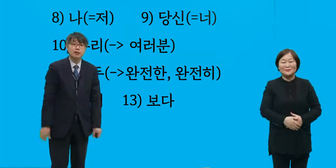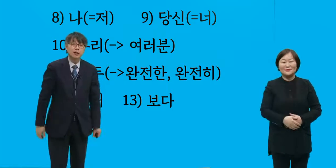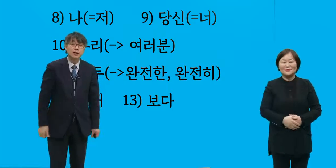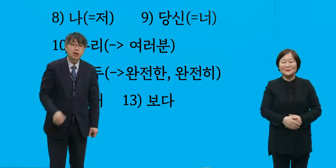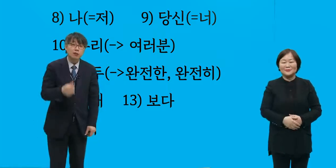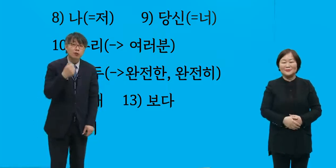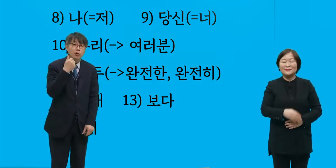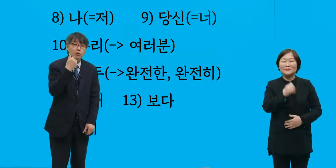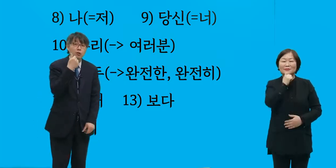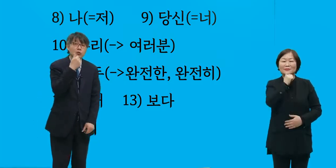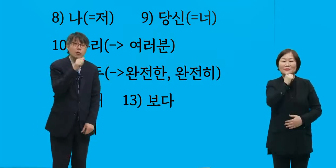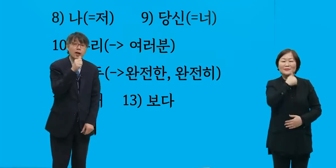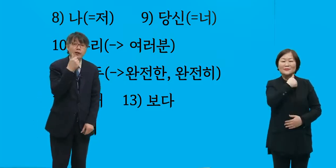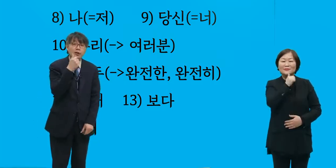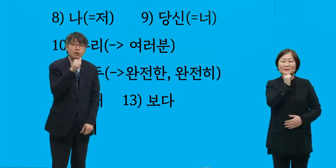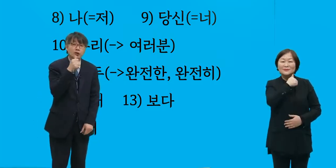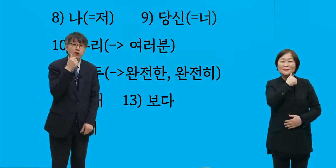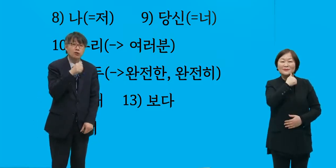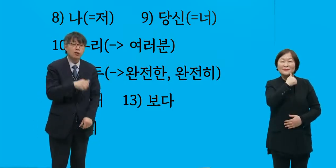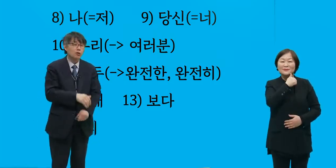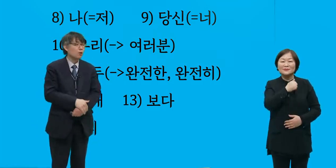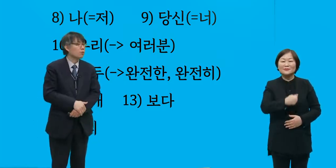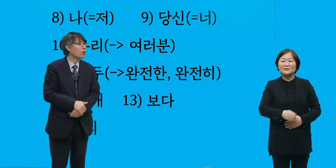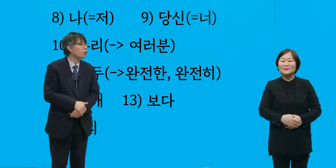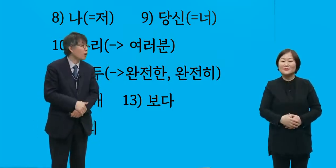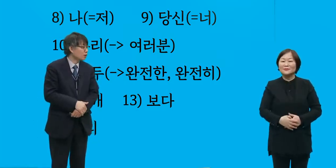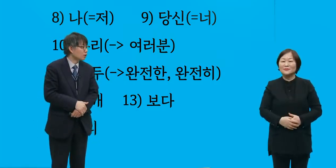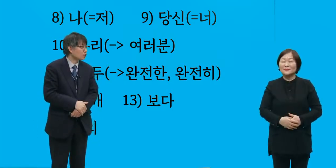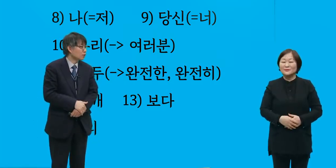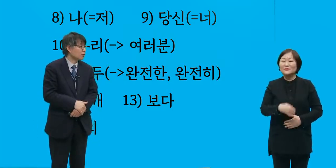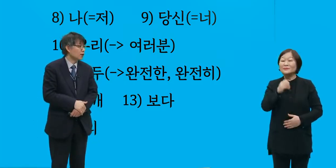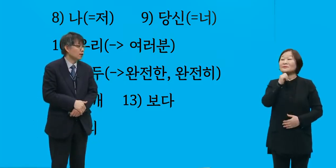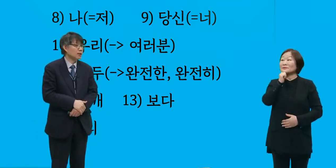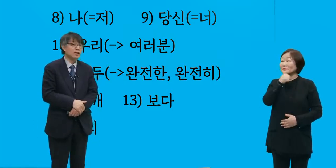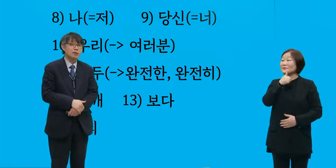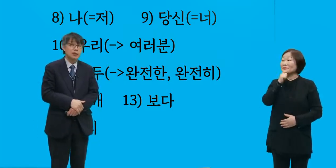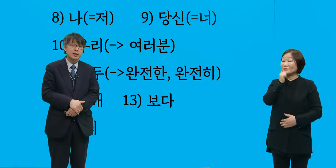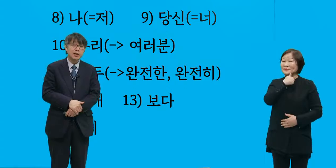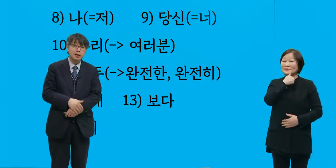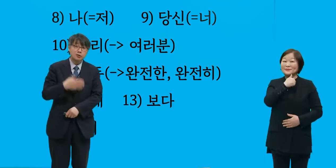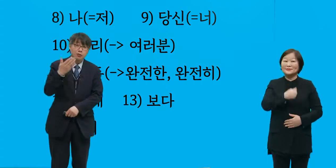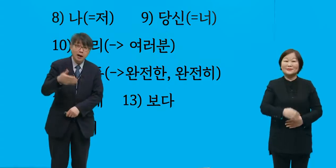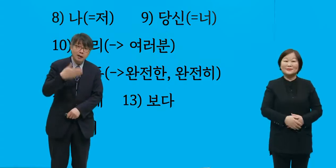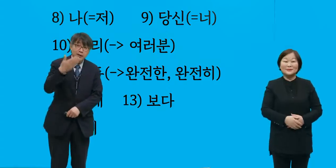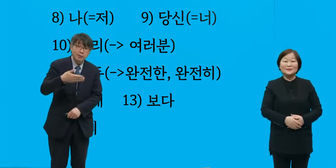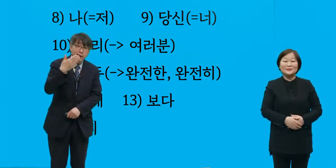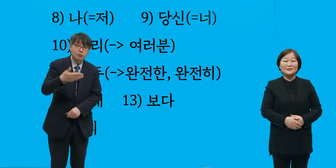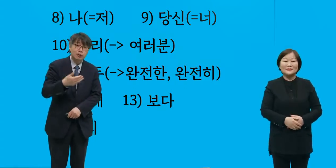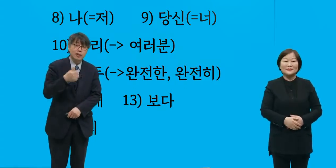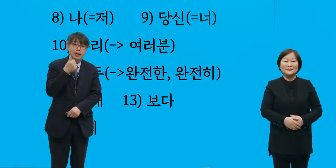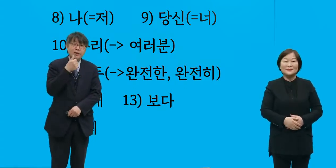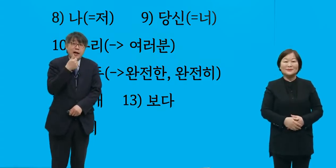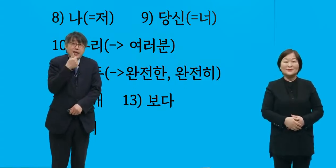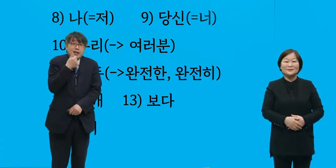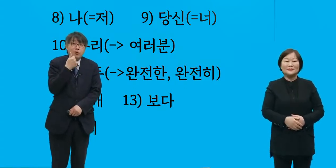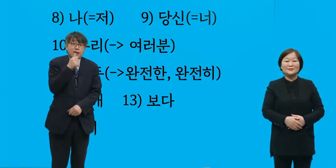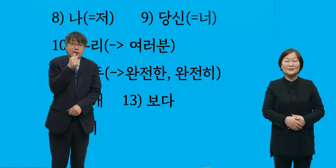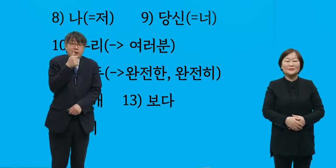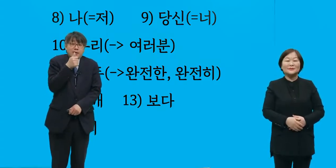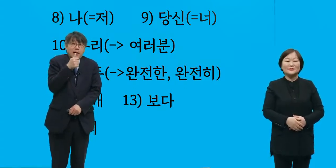자, 이게 수어로 소개하는 거기도 하고요. 변호하는 것도 됩니다. 다른 사람을 대신해 가지고 막 이렇게 말해주는 거죠. 마이크 잡고 이렇게 막